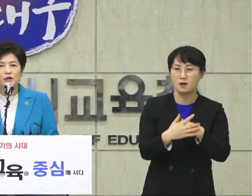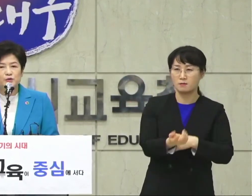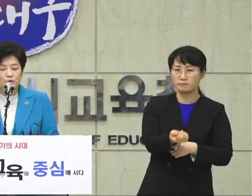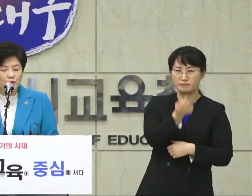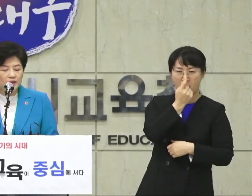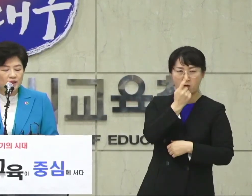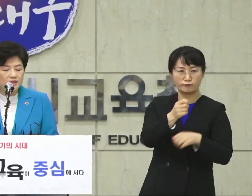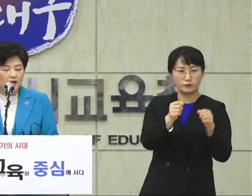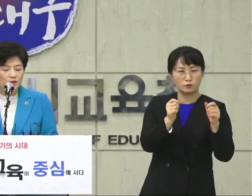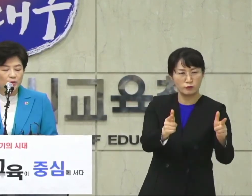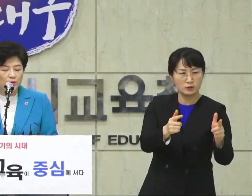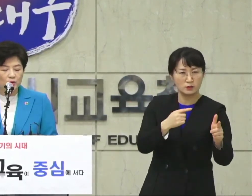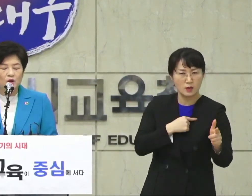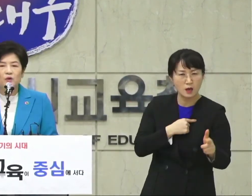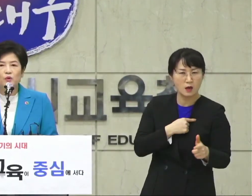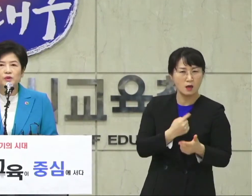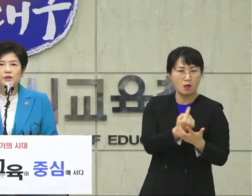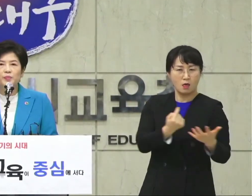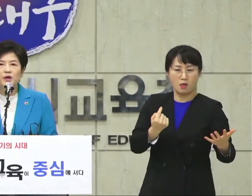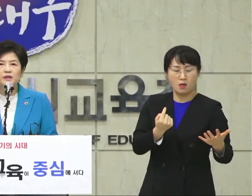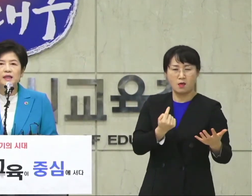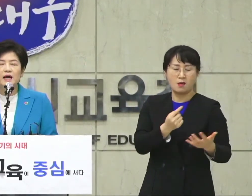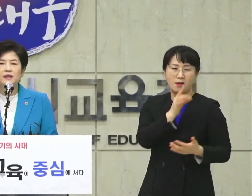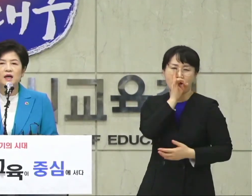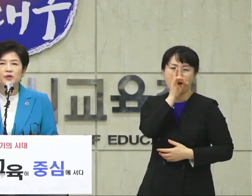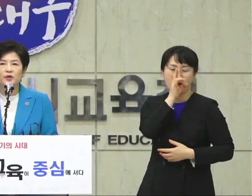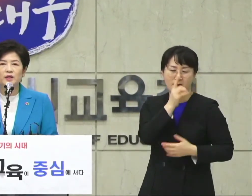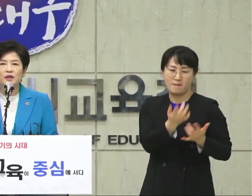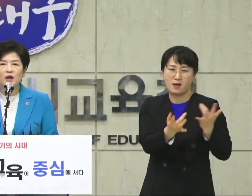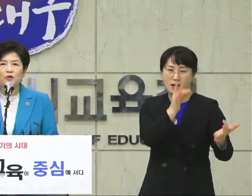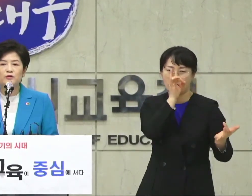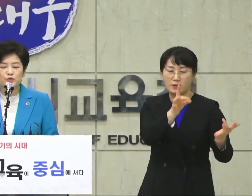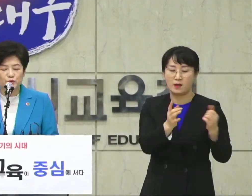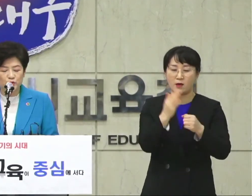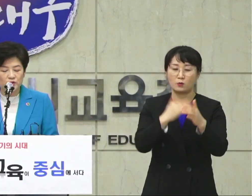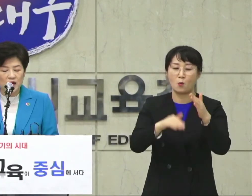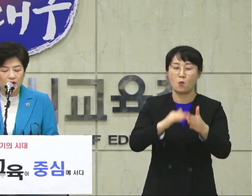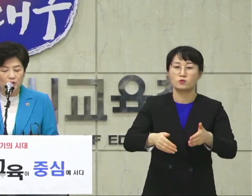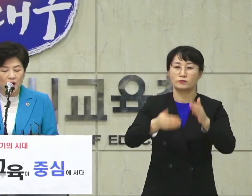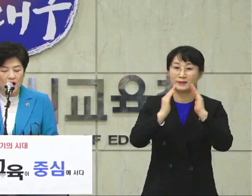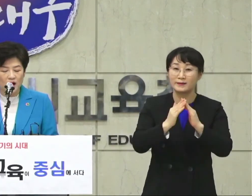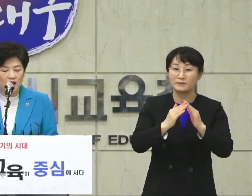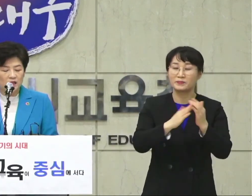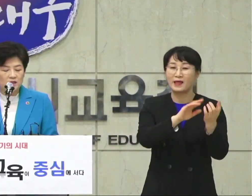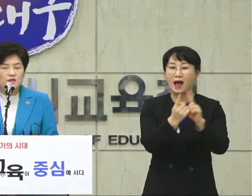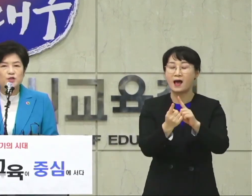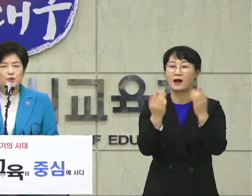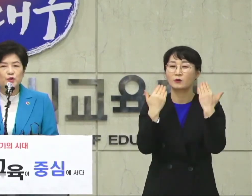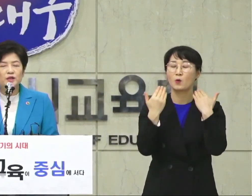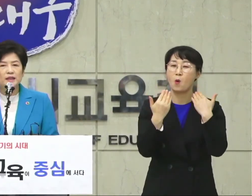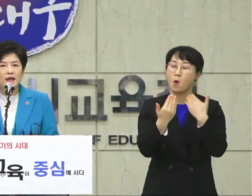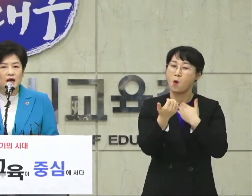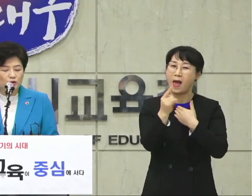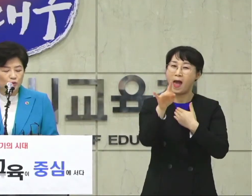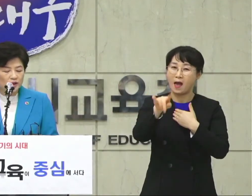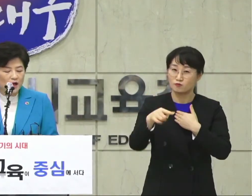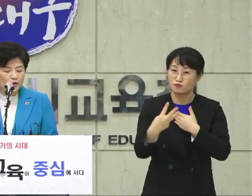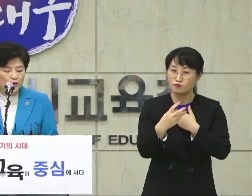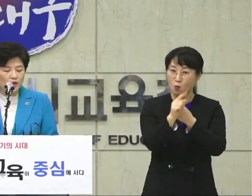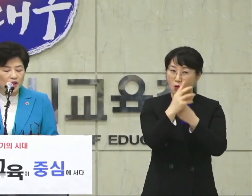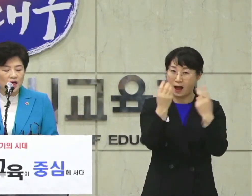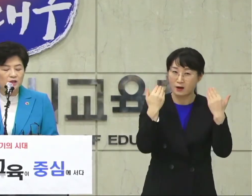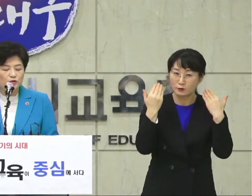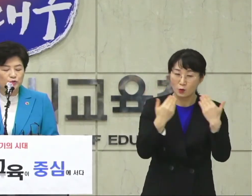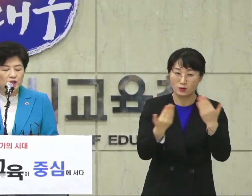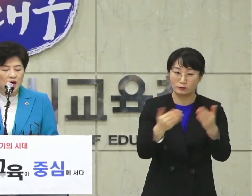기회에 소외되지 않도록 공립형 대안학교인 해월 중고등학교와 치유형 대안